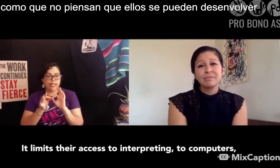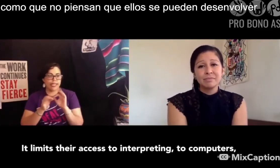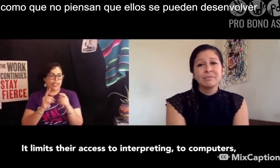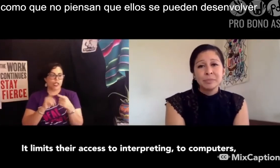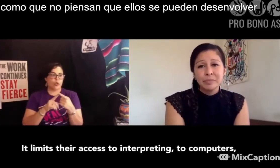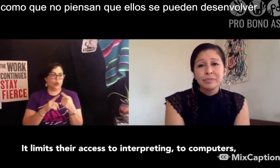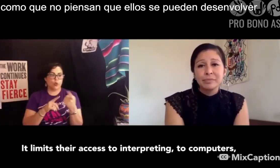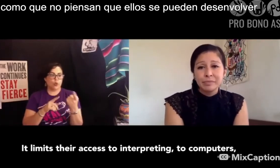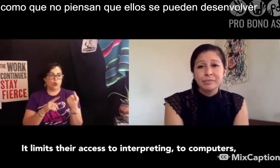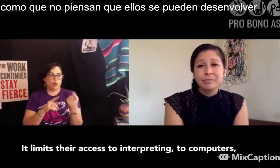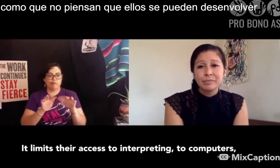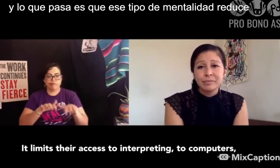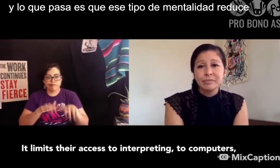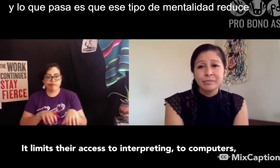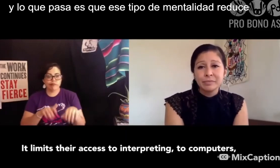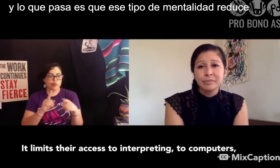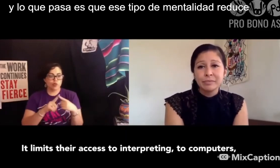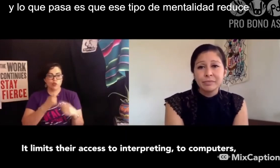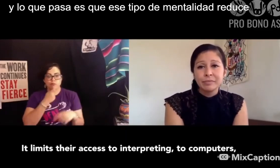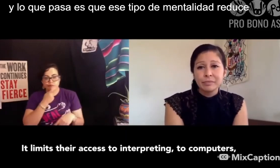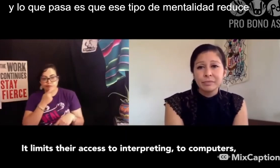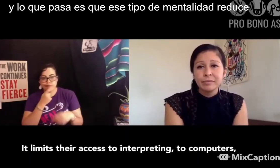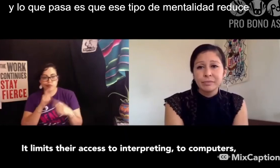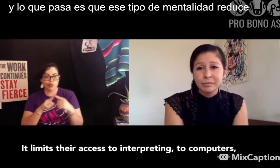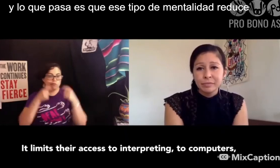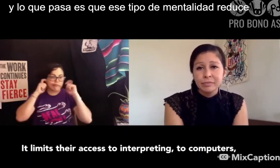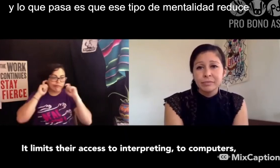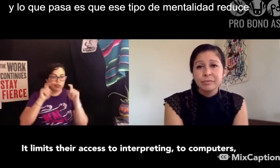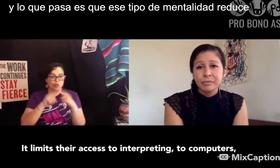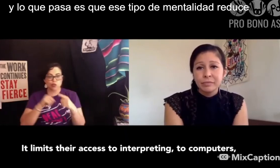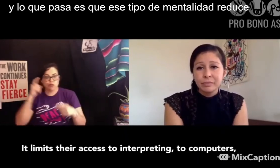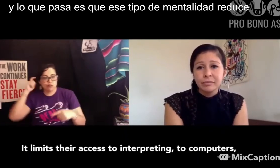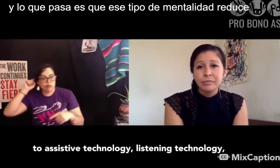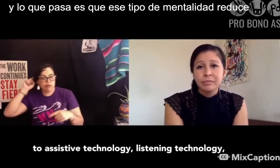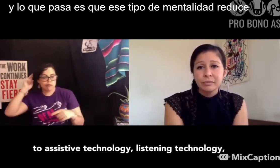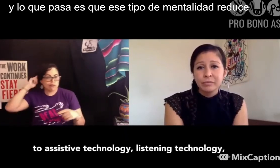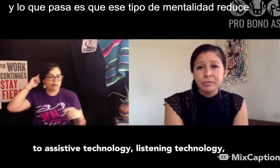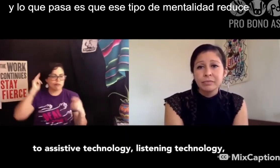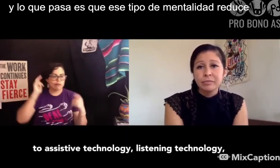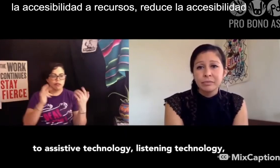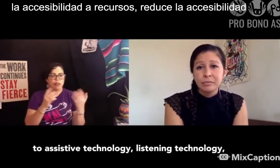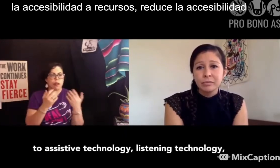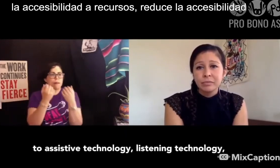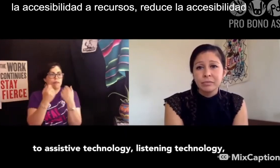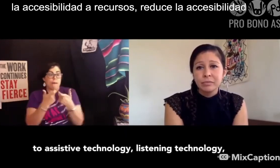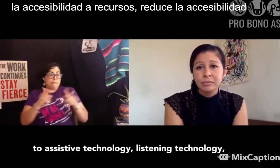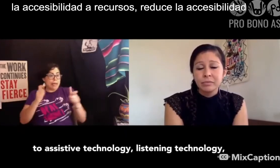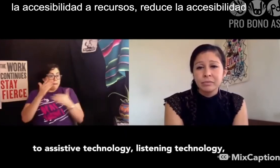que ellos se pueden desenvolver. Y lo que pasa es que ese tipo de mentalidad reduce